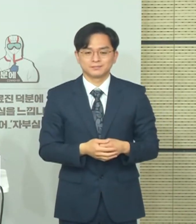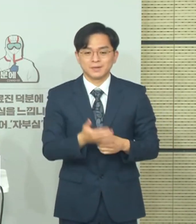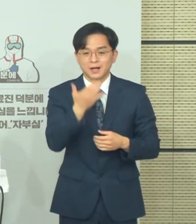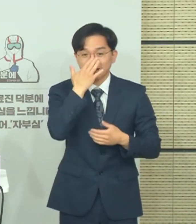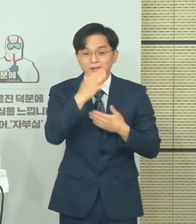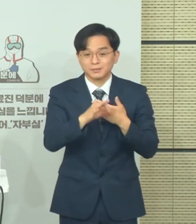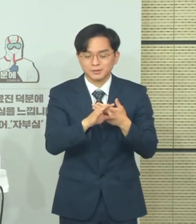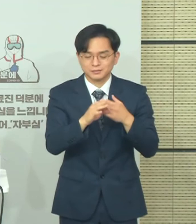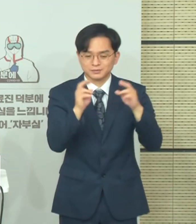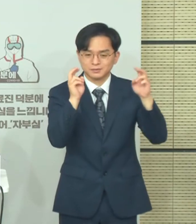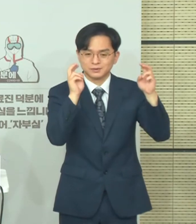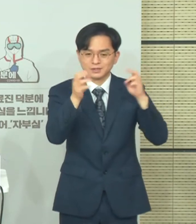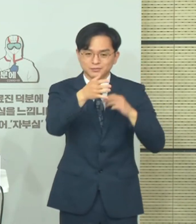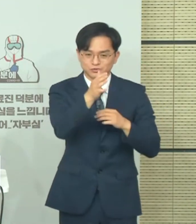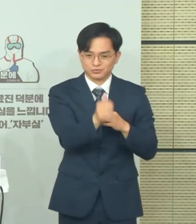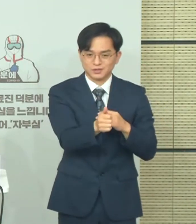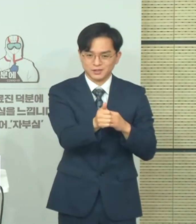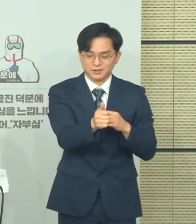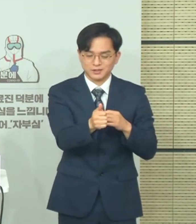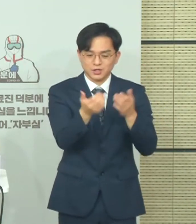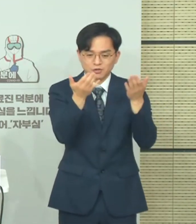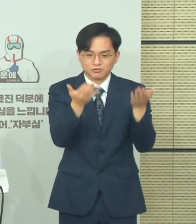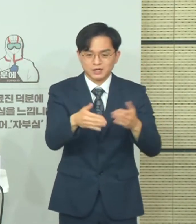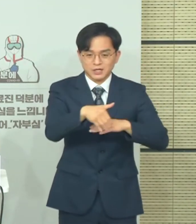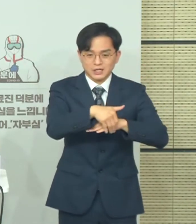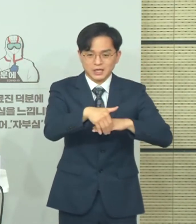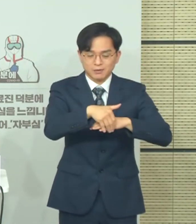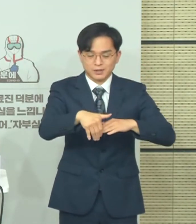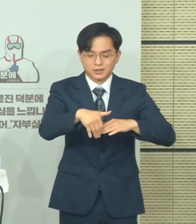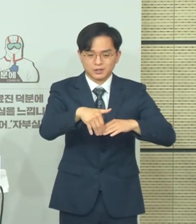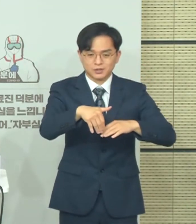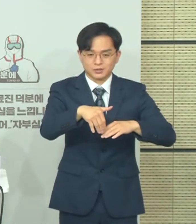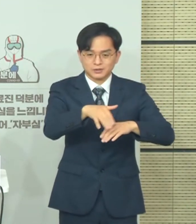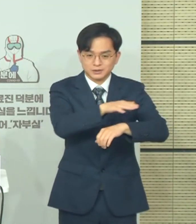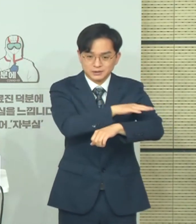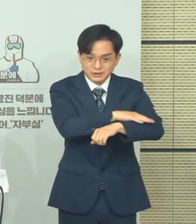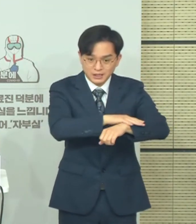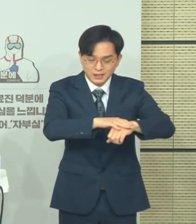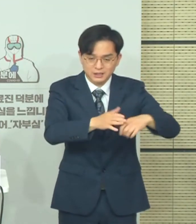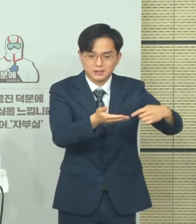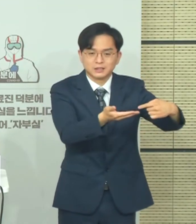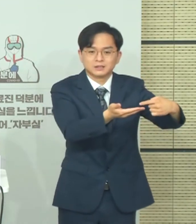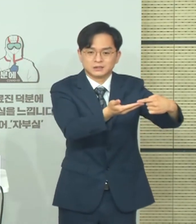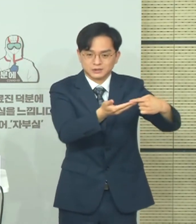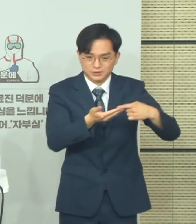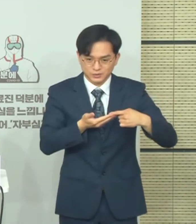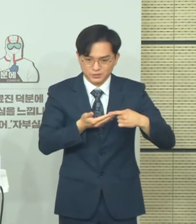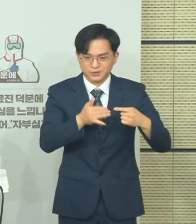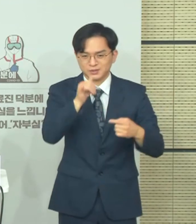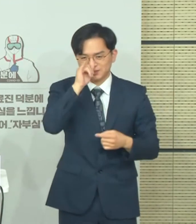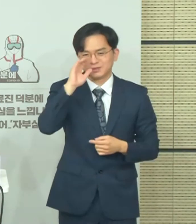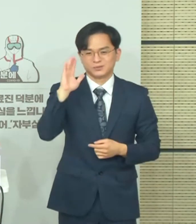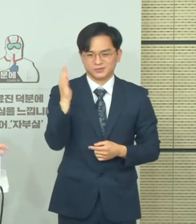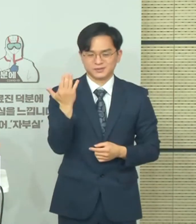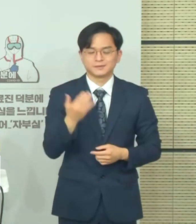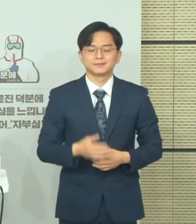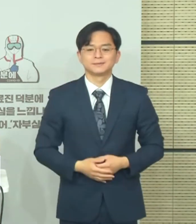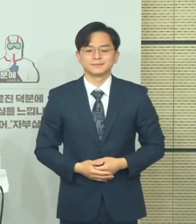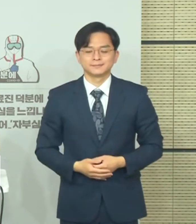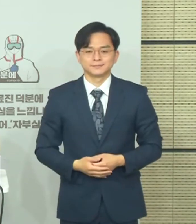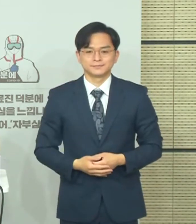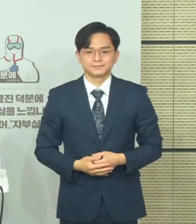자율적으로 자체 계획을 마련하여 여름휴가 사용기간이 확대 분산 되도록 하겠습니다